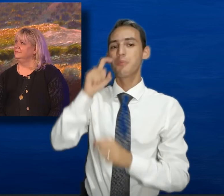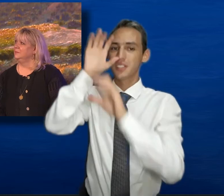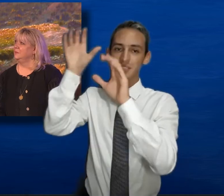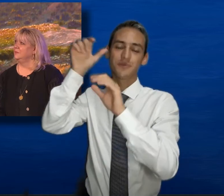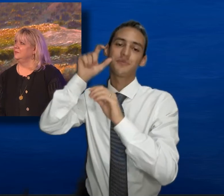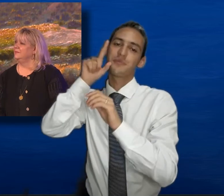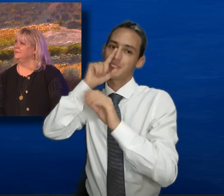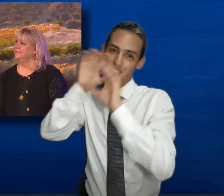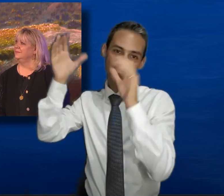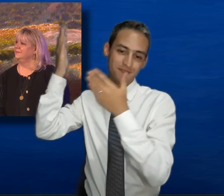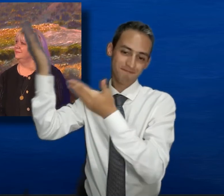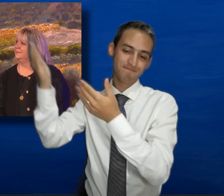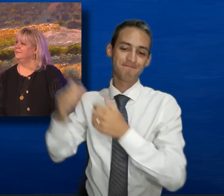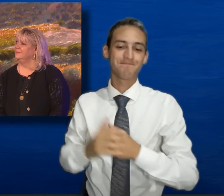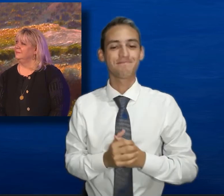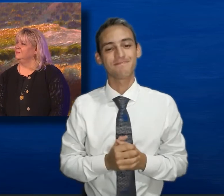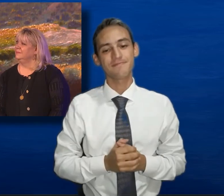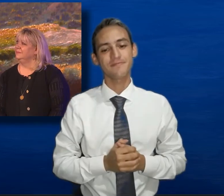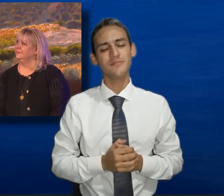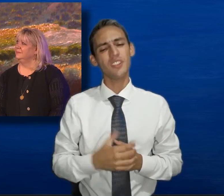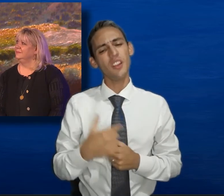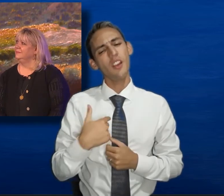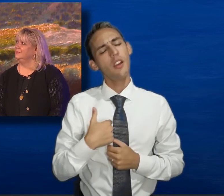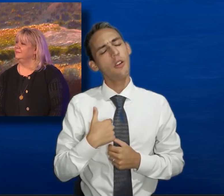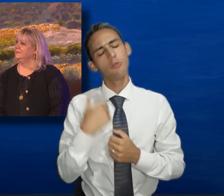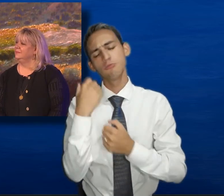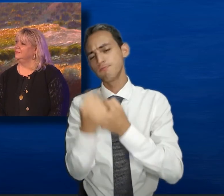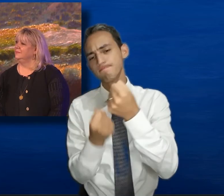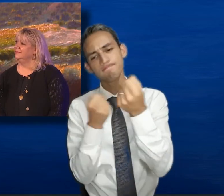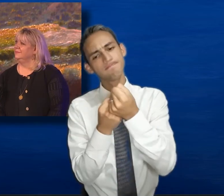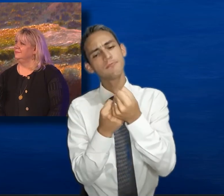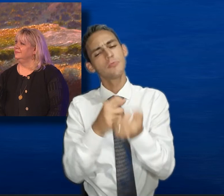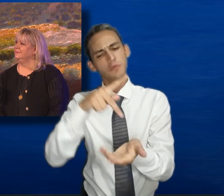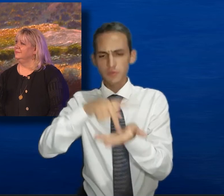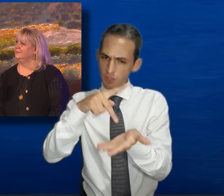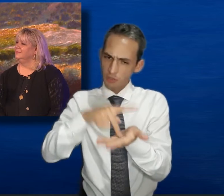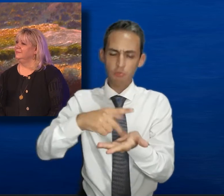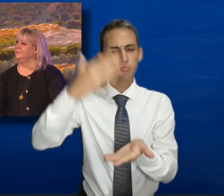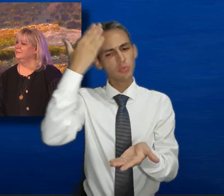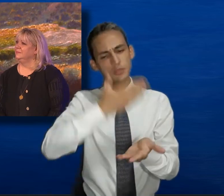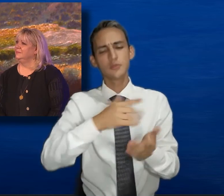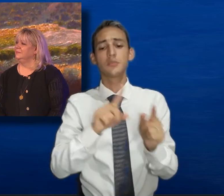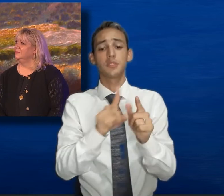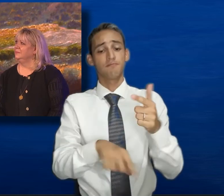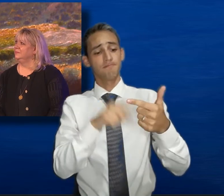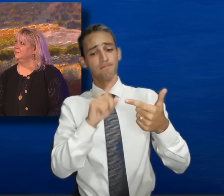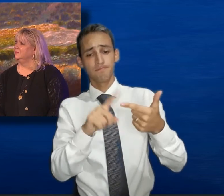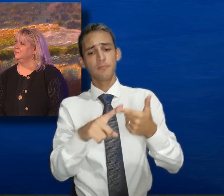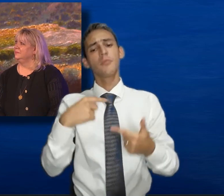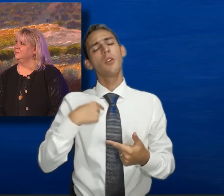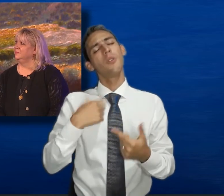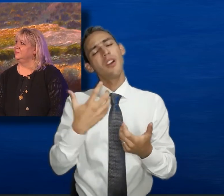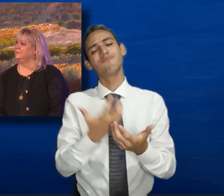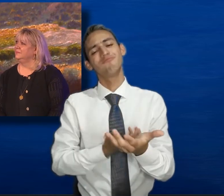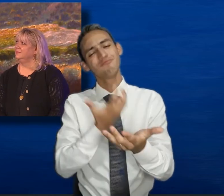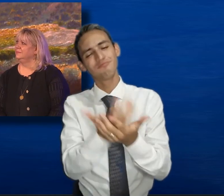retornar à presença do nosso amável Pai Celestial. Eu ofereço o meu testemunho disso